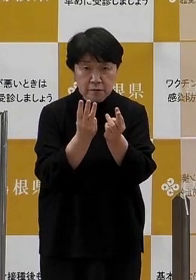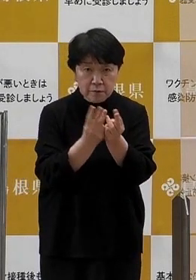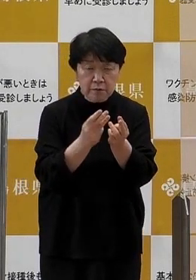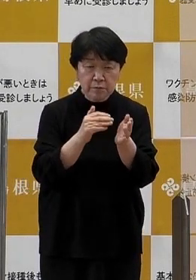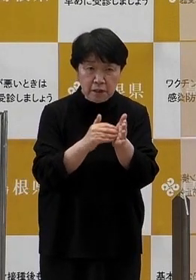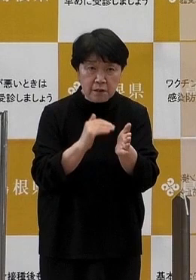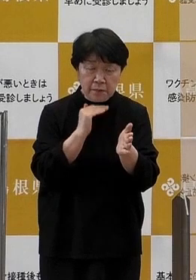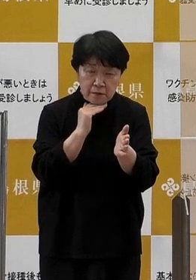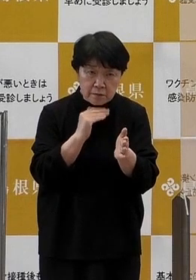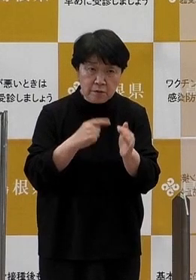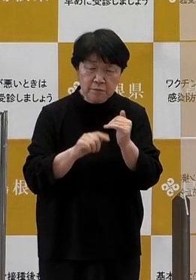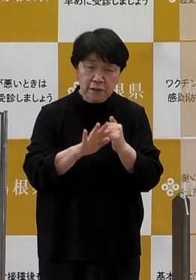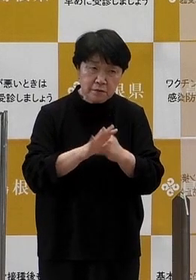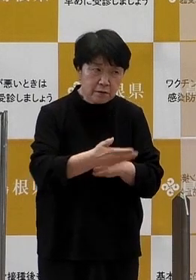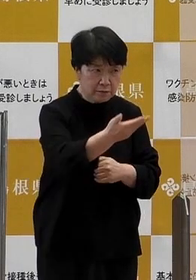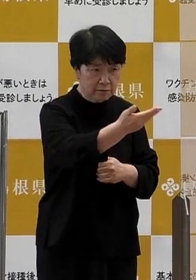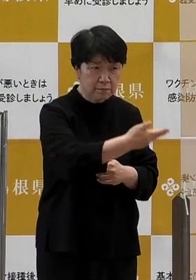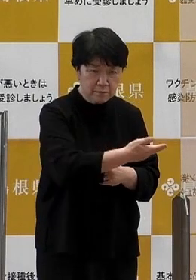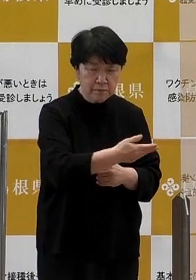よろしいですか。